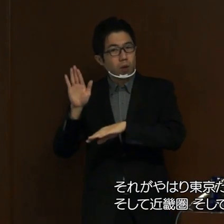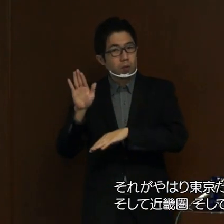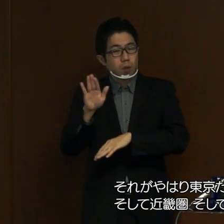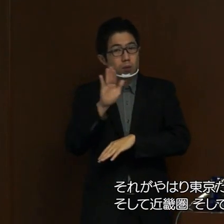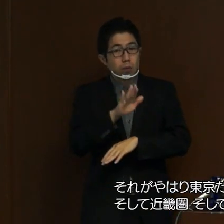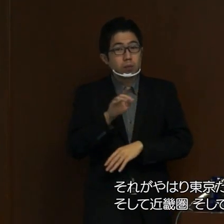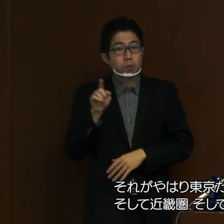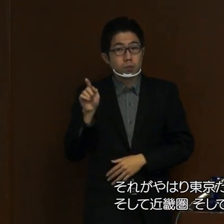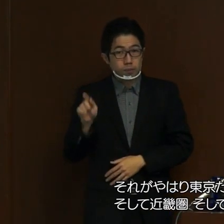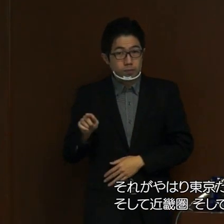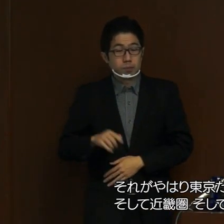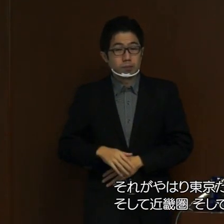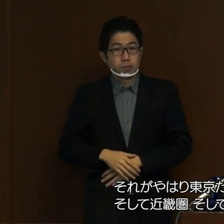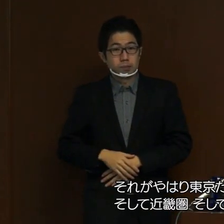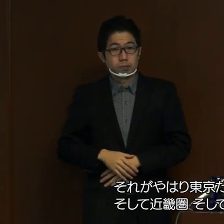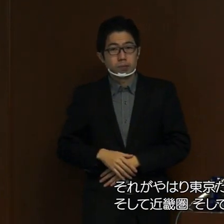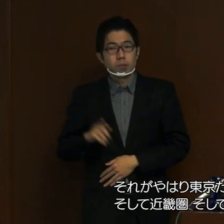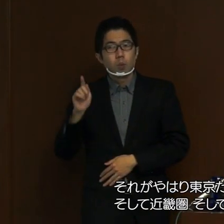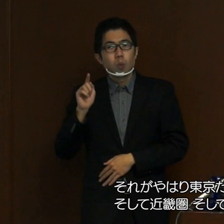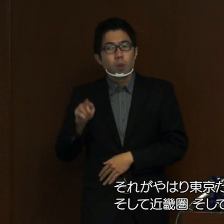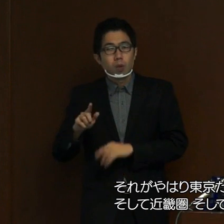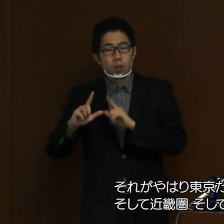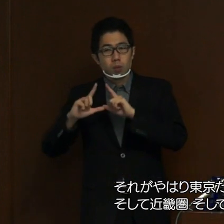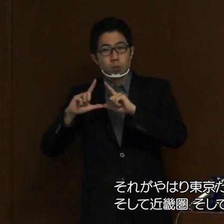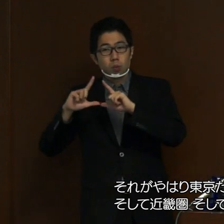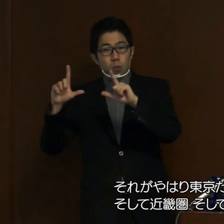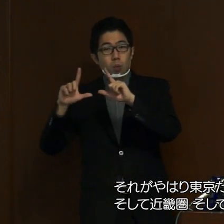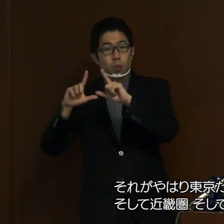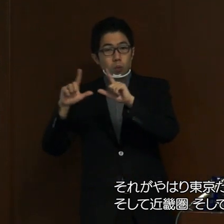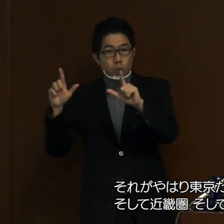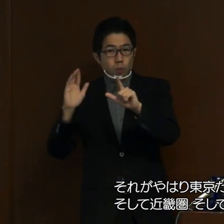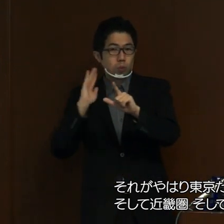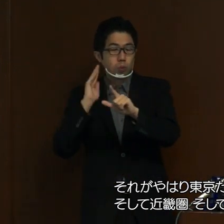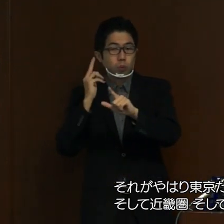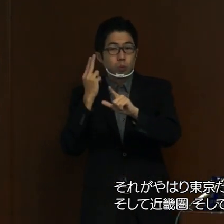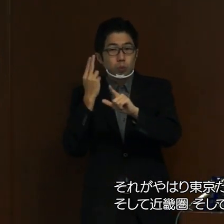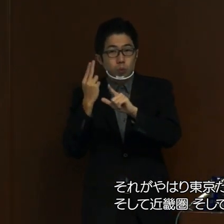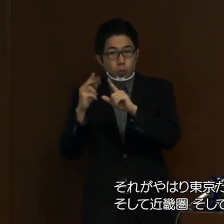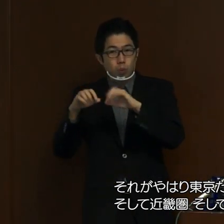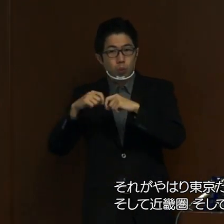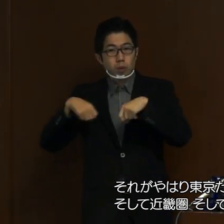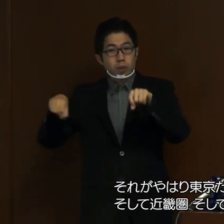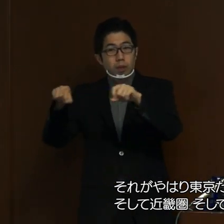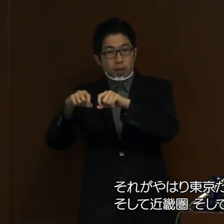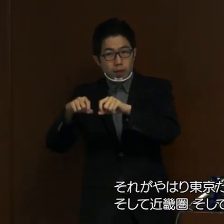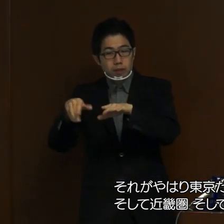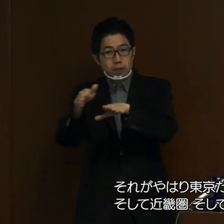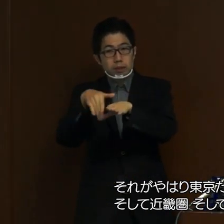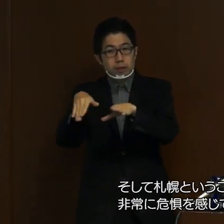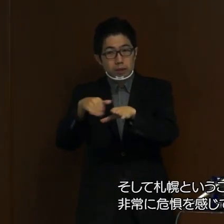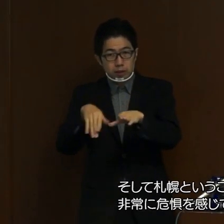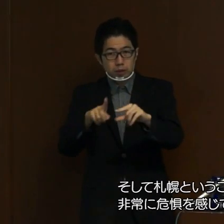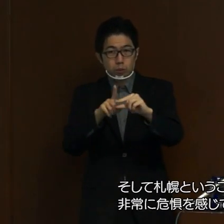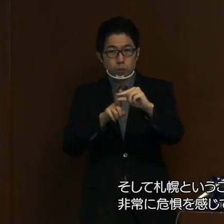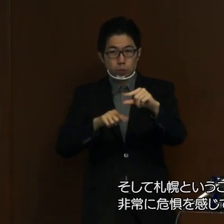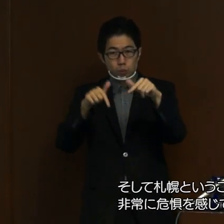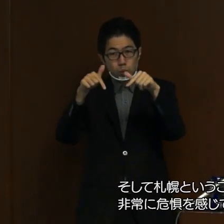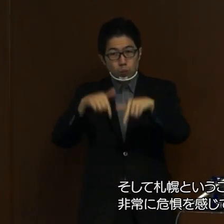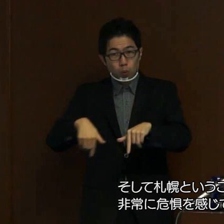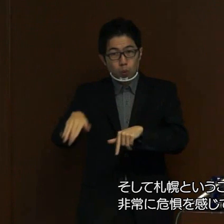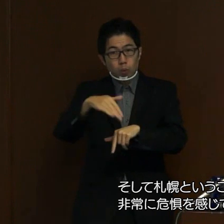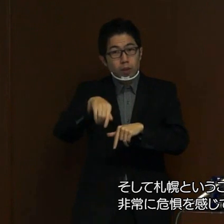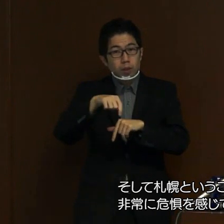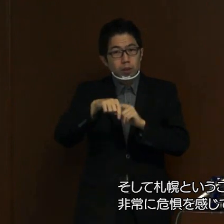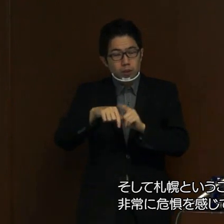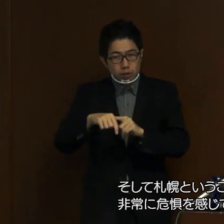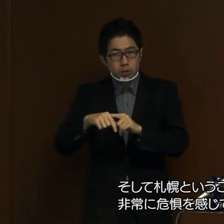それがやはりこの東京だけでなくて、首都圏、そして近畿圏、そして中京圏、そして、札